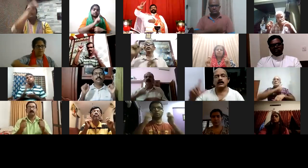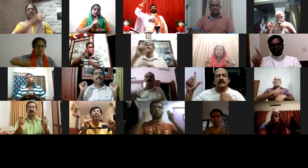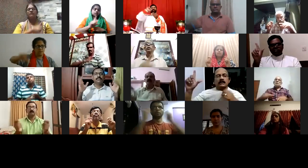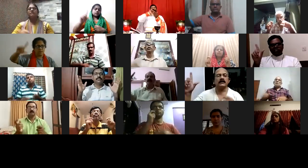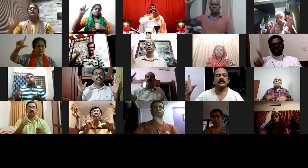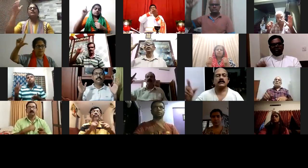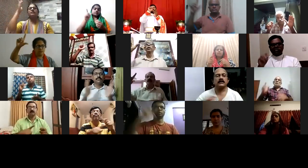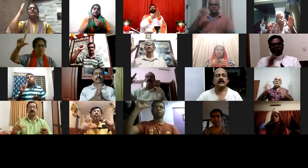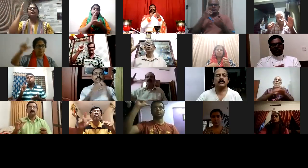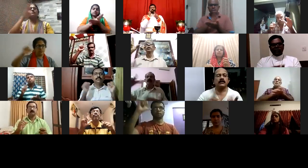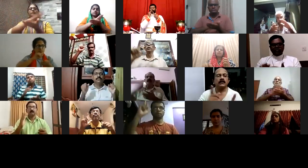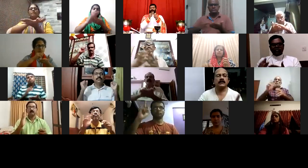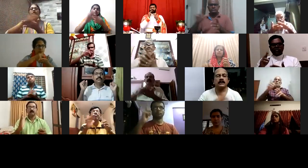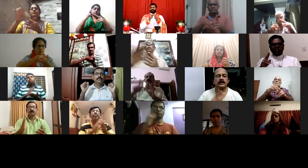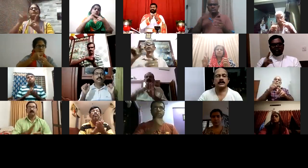കർത്താവിൻ